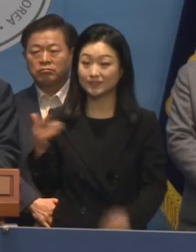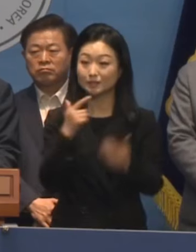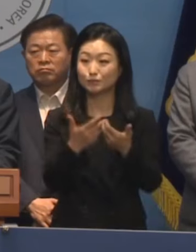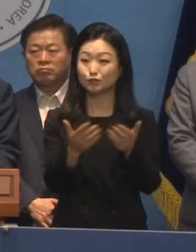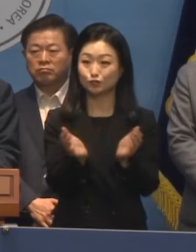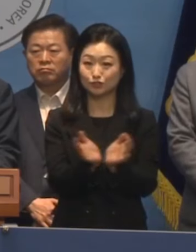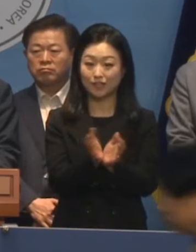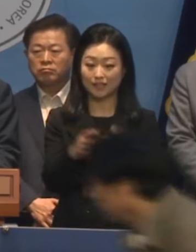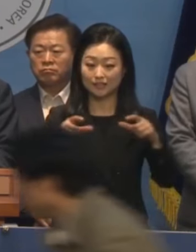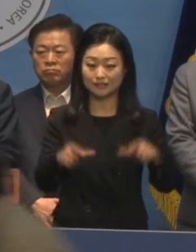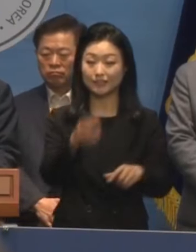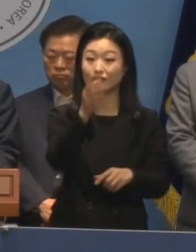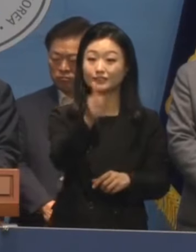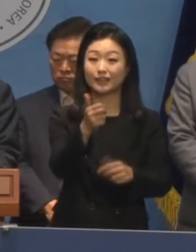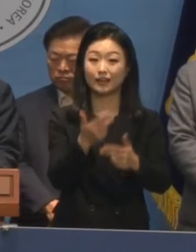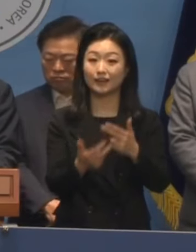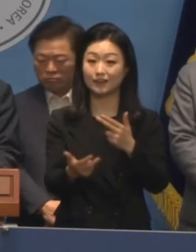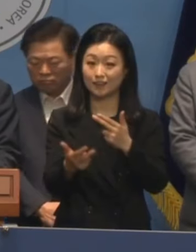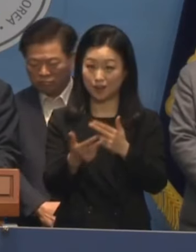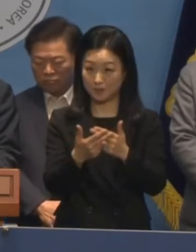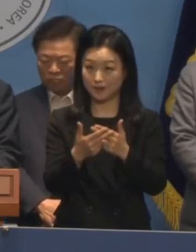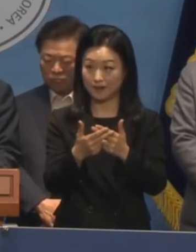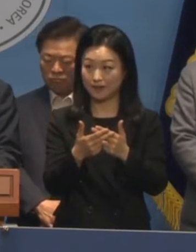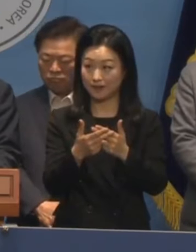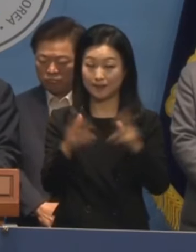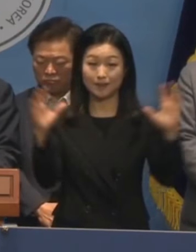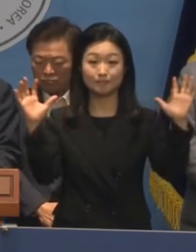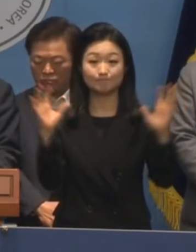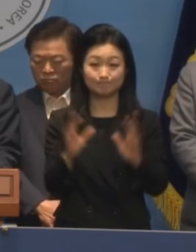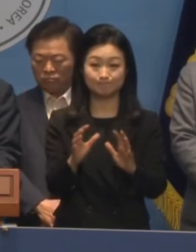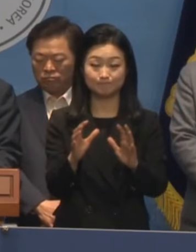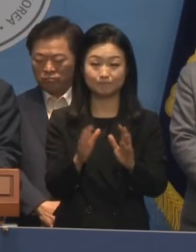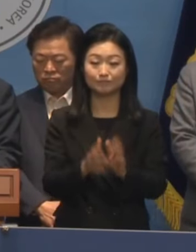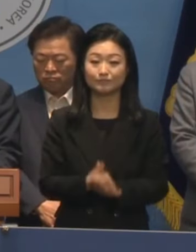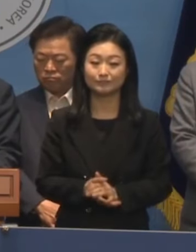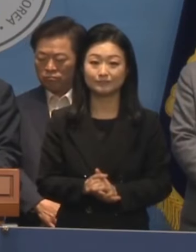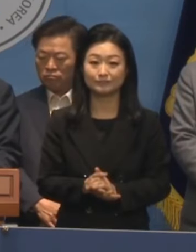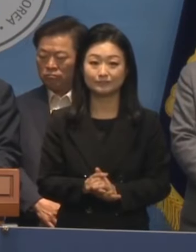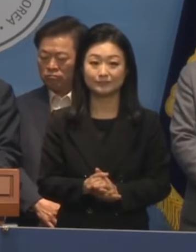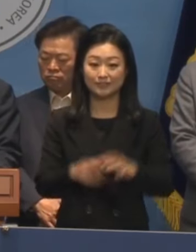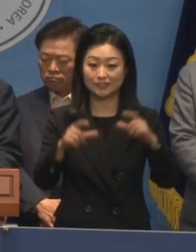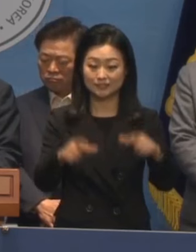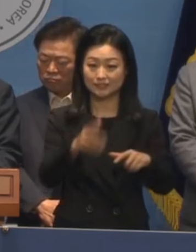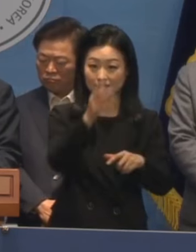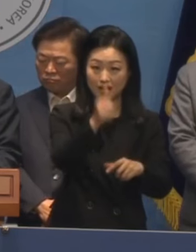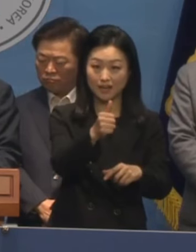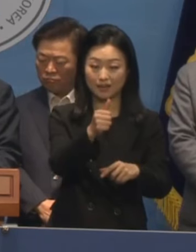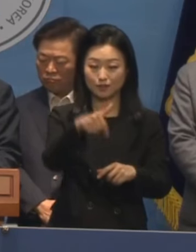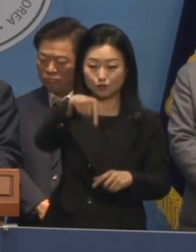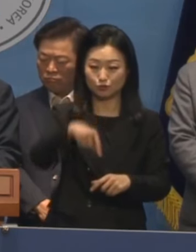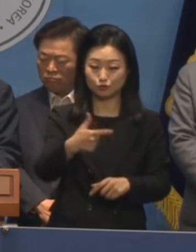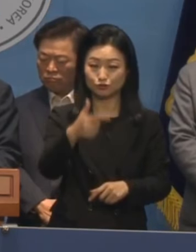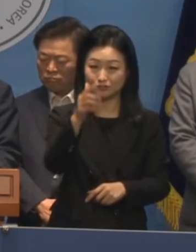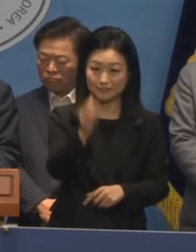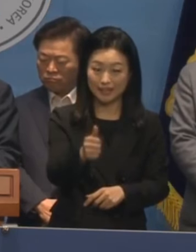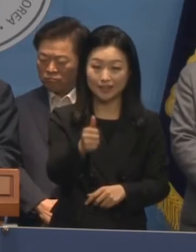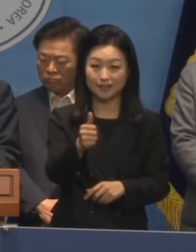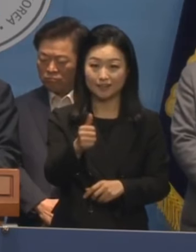기초단체장 협의회 어 전국 장군수 구청장 님들이